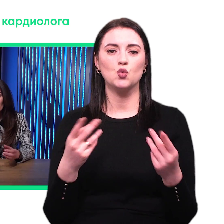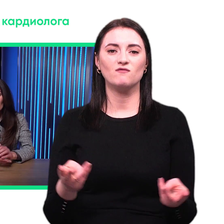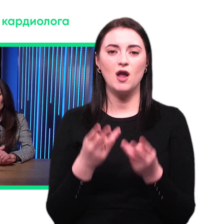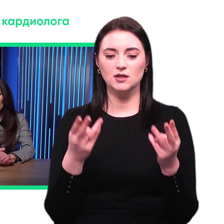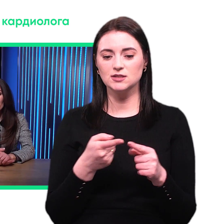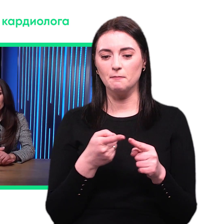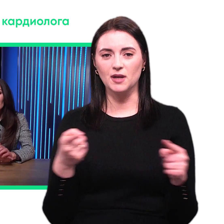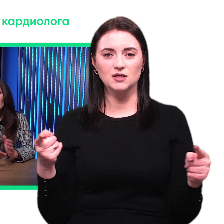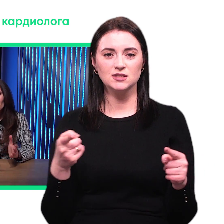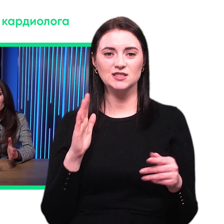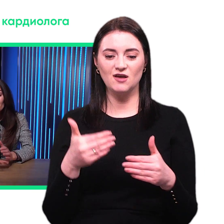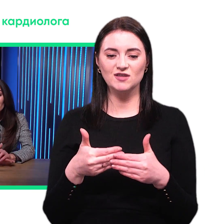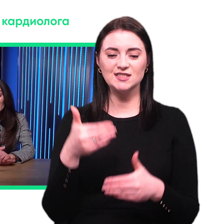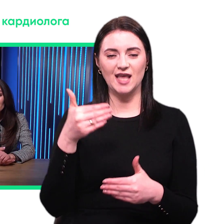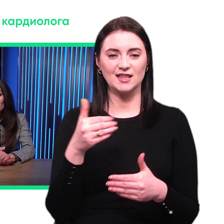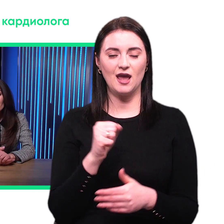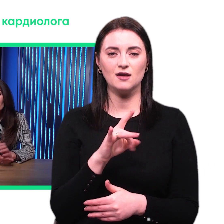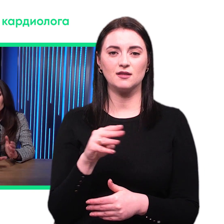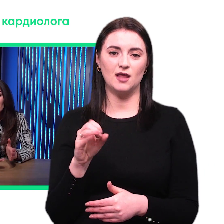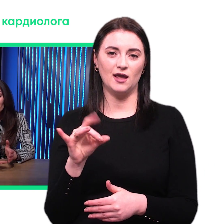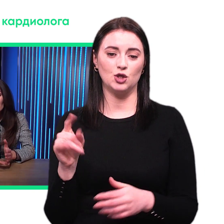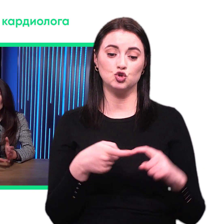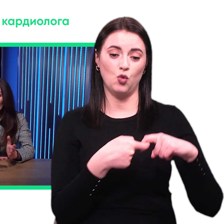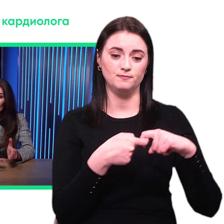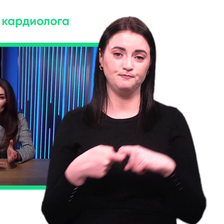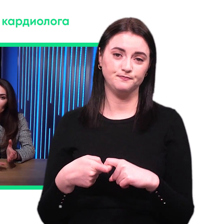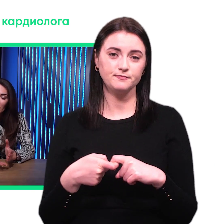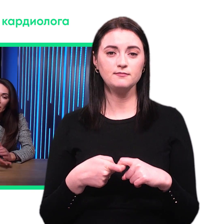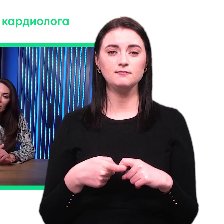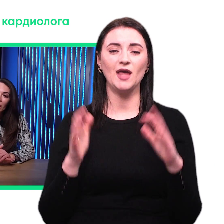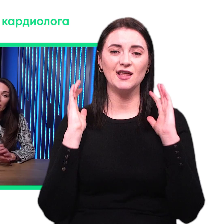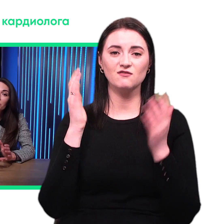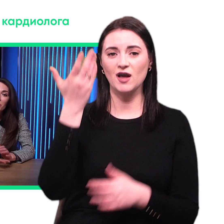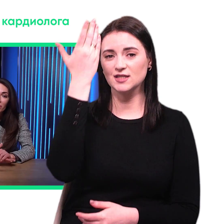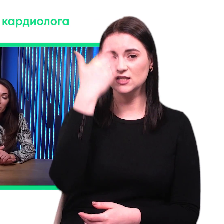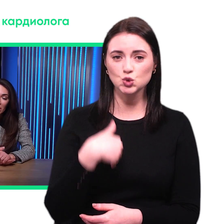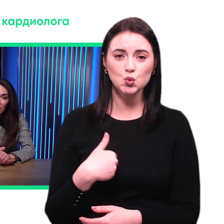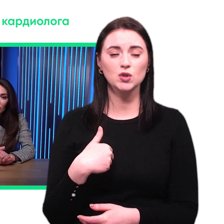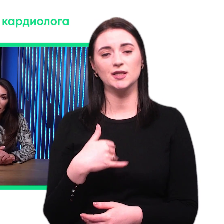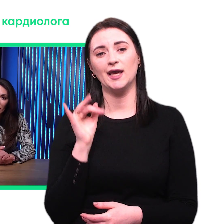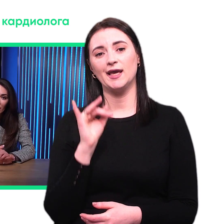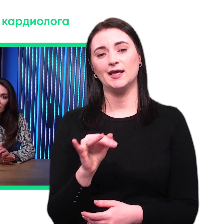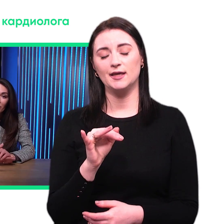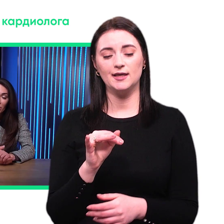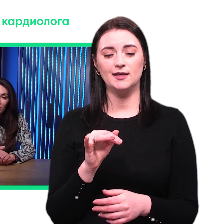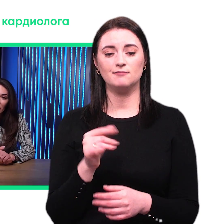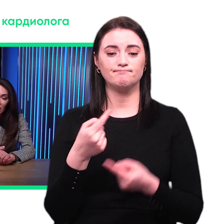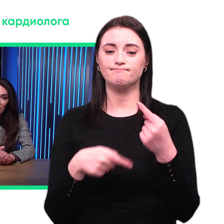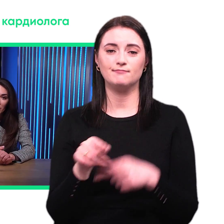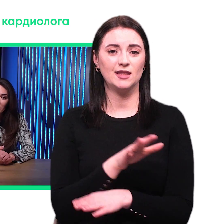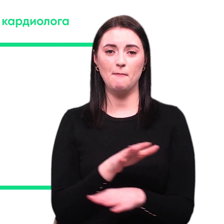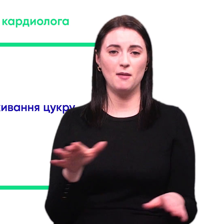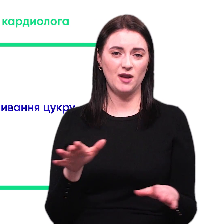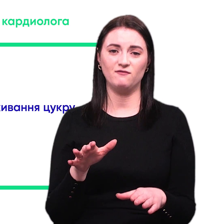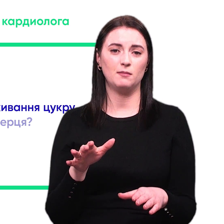стенки артерии, что влечет за собой инфаркты, инсульты и непоправимые осложнения для вашего